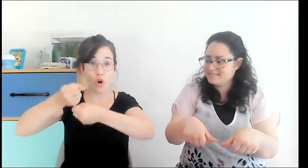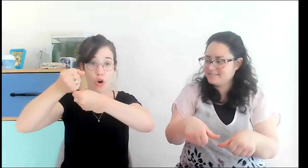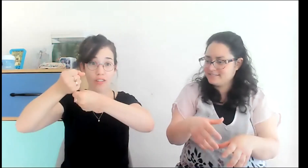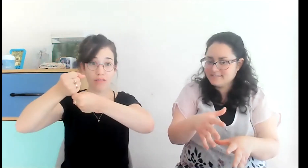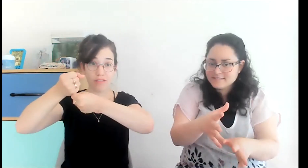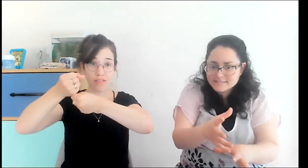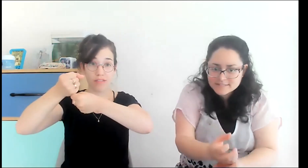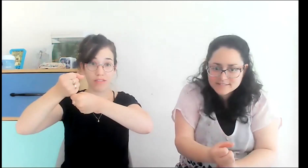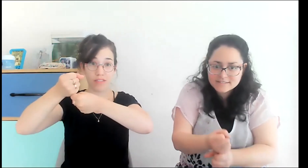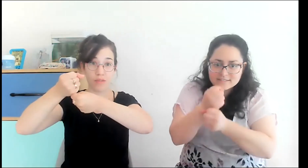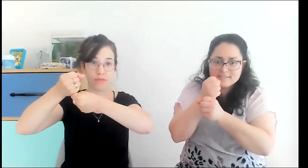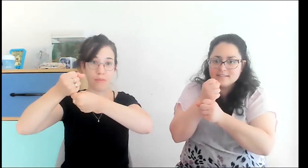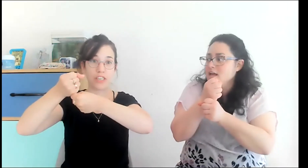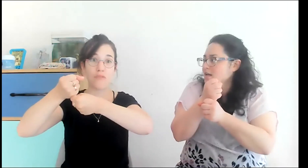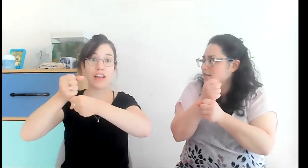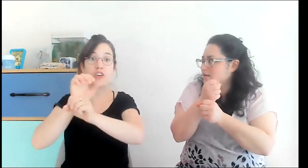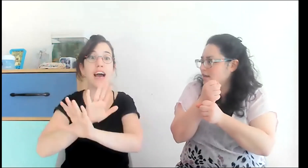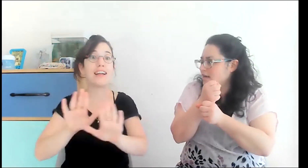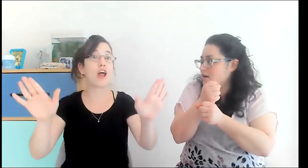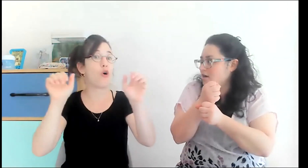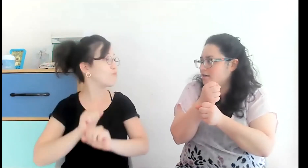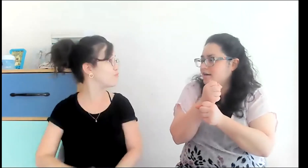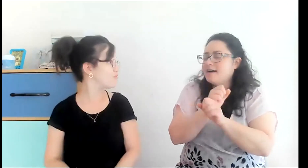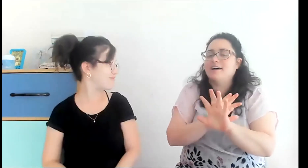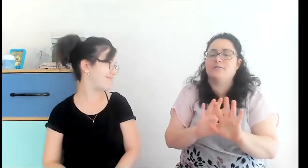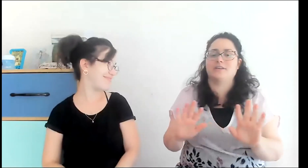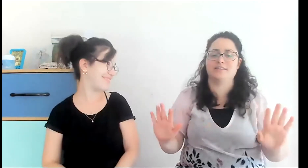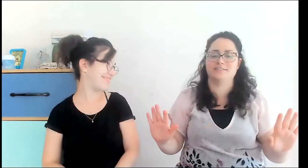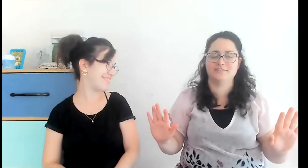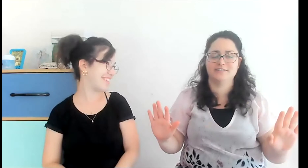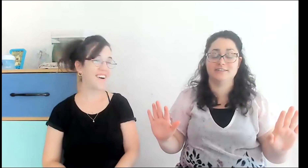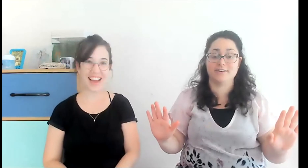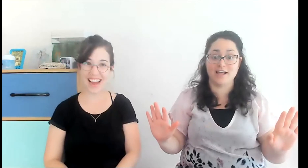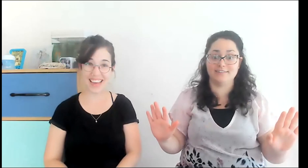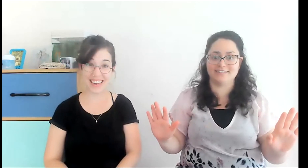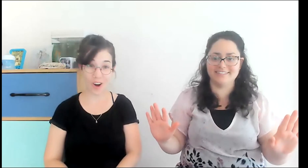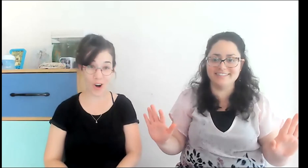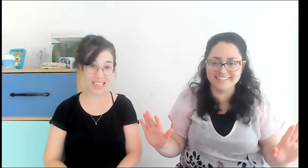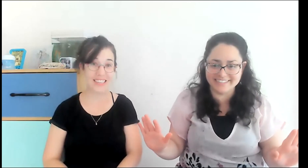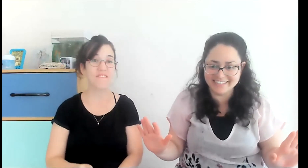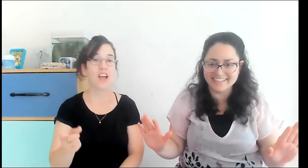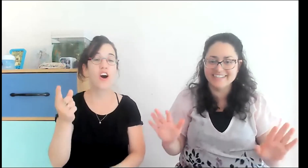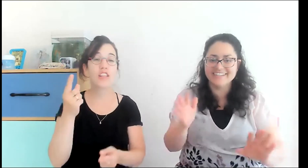תעקור, ובסוף אני עושה את העקור. אוקיי. אוקיי, נכון? עוד פעם